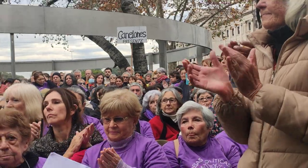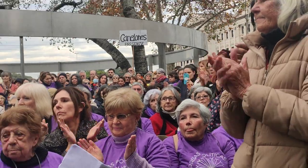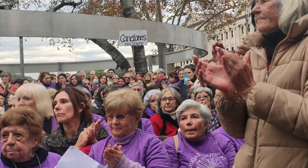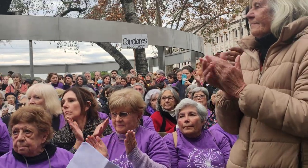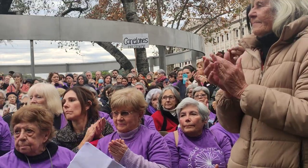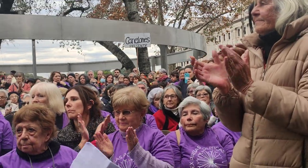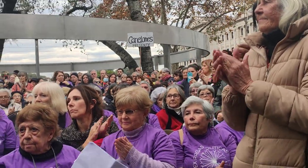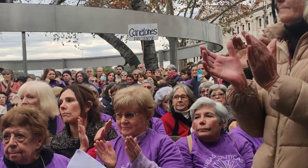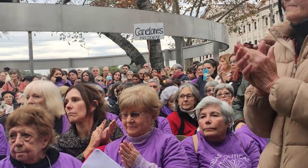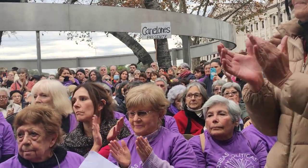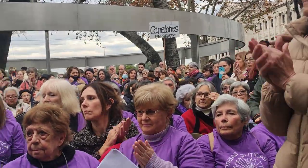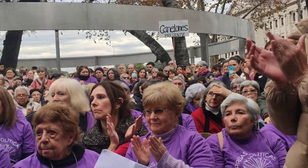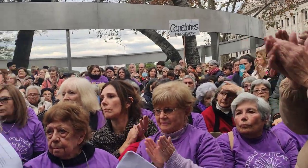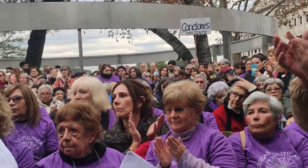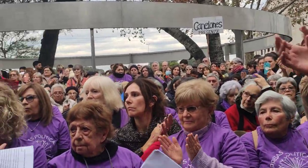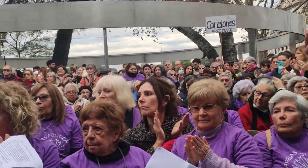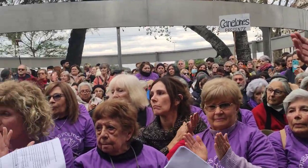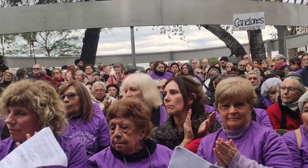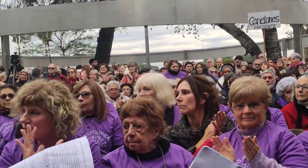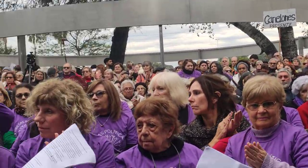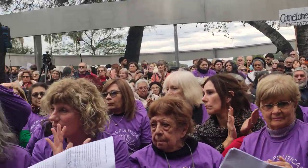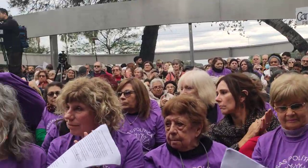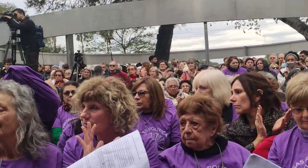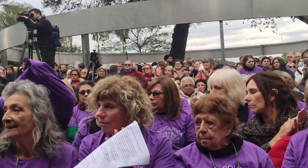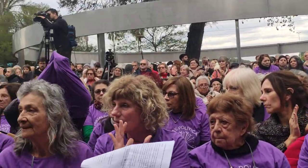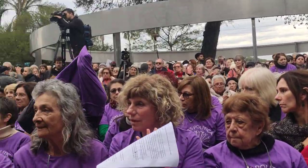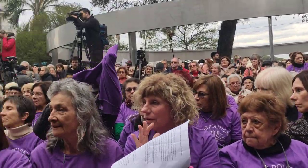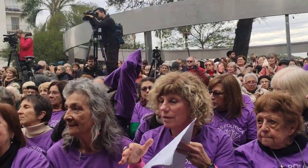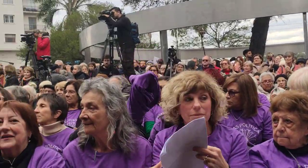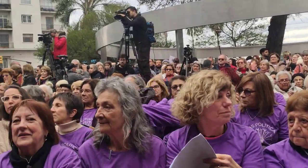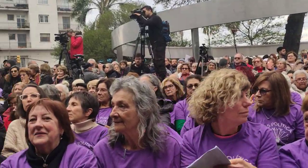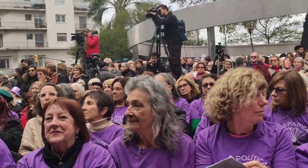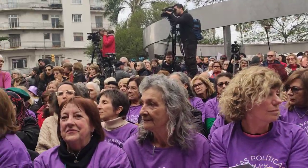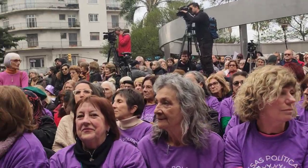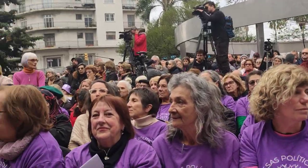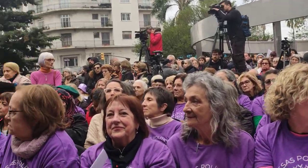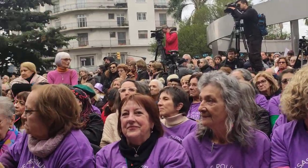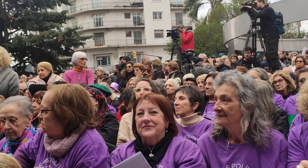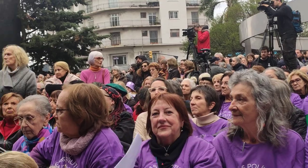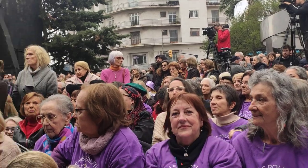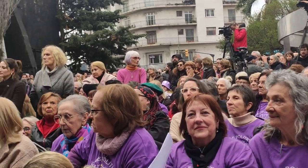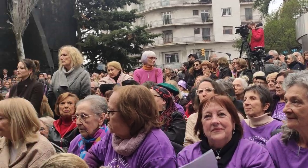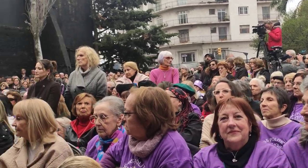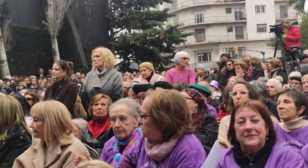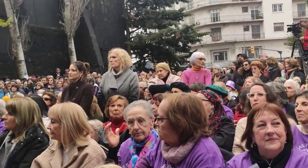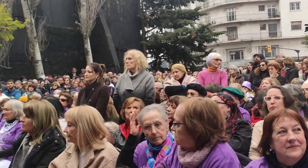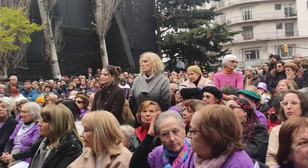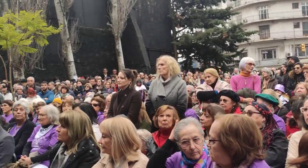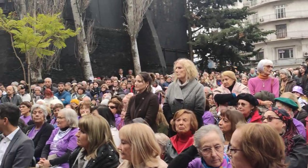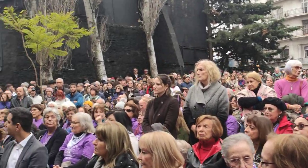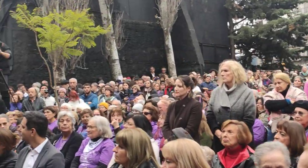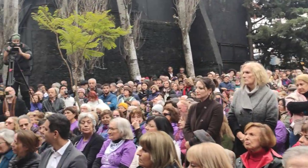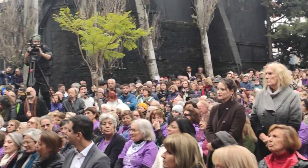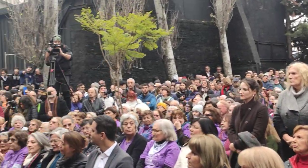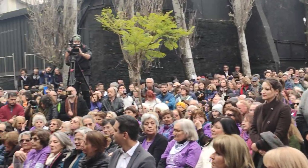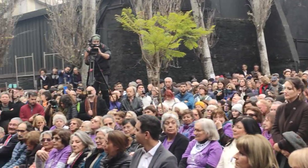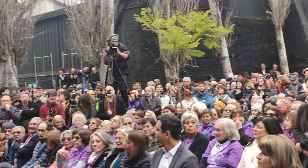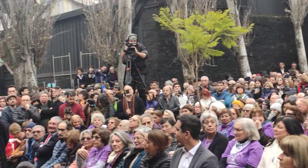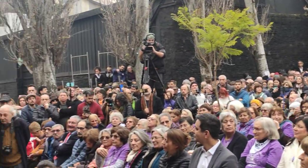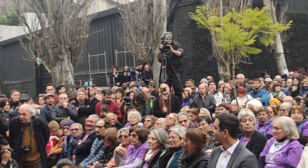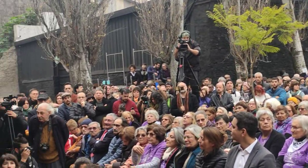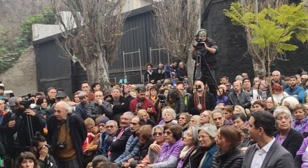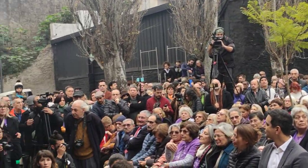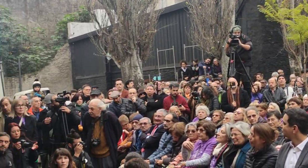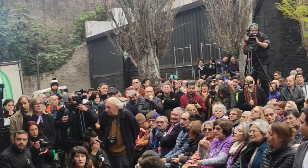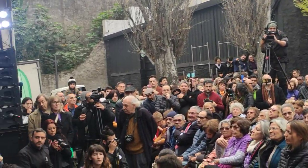Consejo Vecinal Zonal 16, se hace presente en esta inauguración declarando nunca más terrorismo